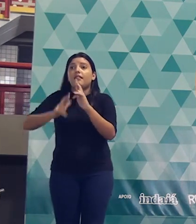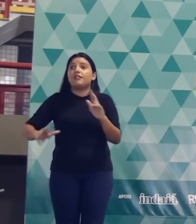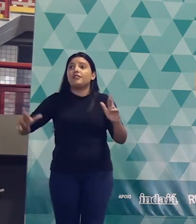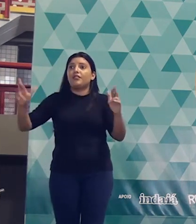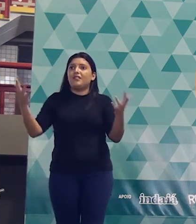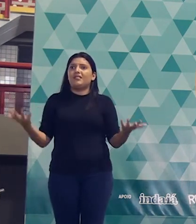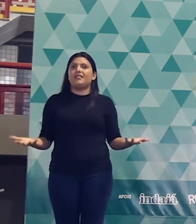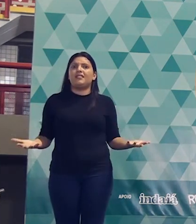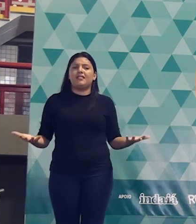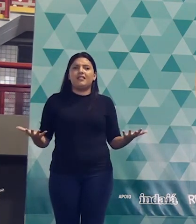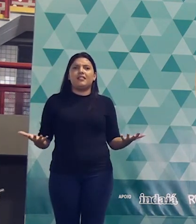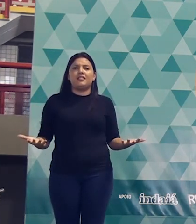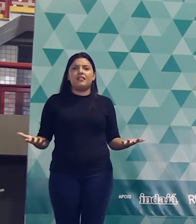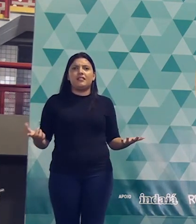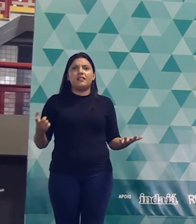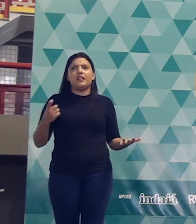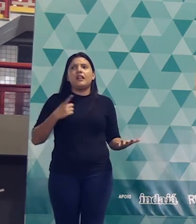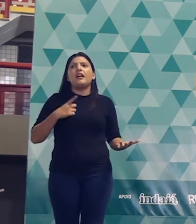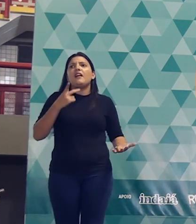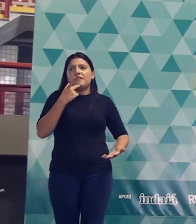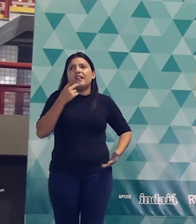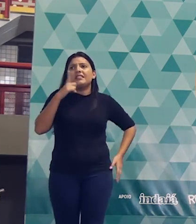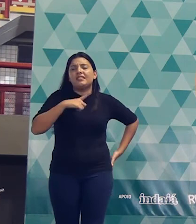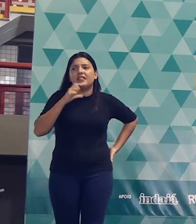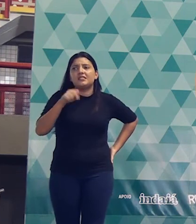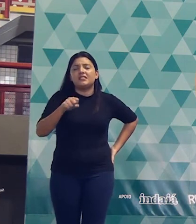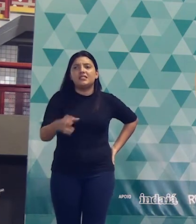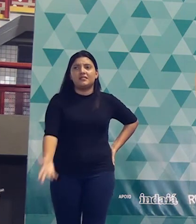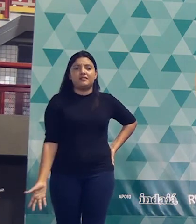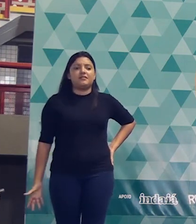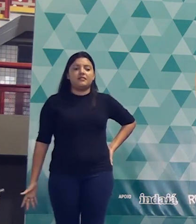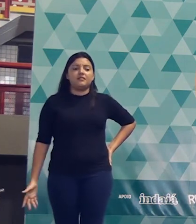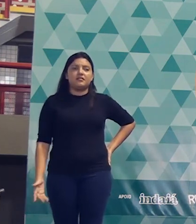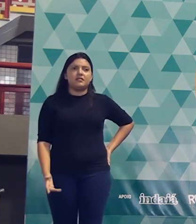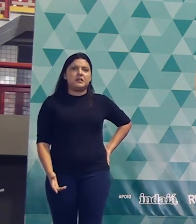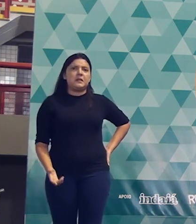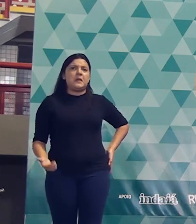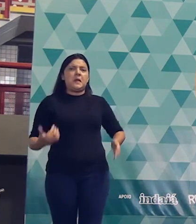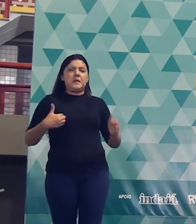lhe dar uma dica. Você está dizendo que tem, porque tem. Certo? Não vai discordar